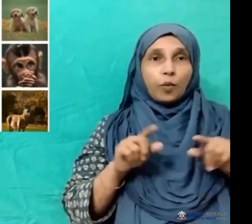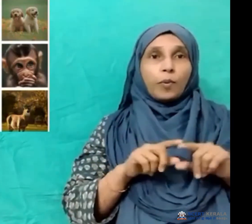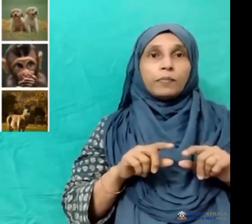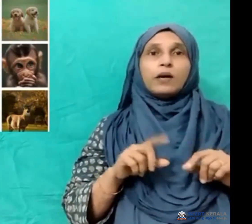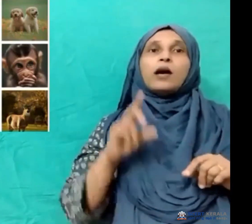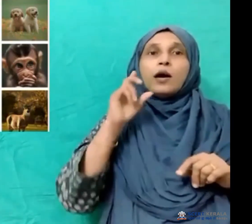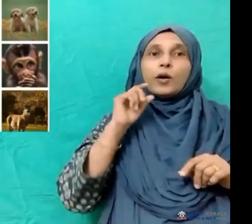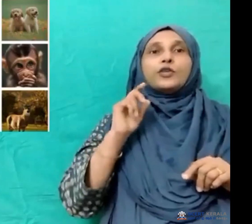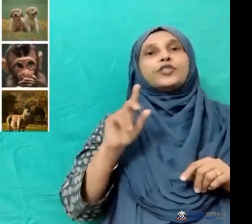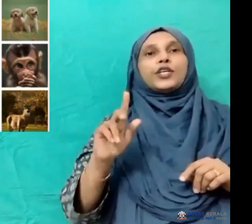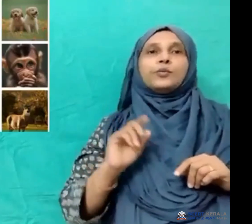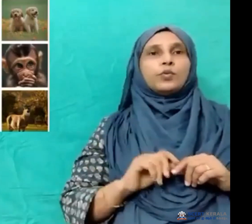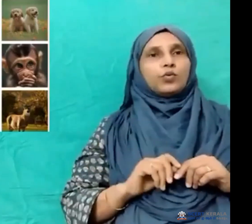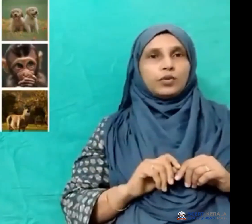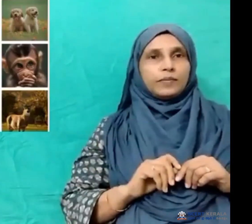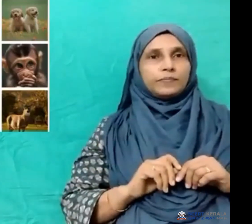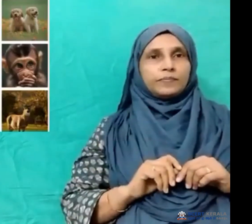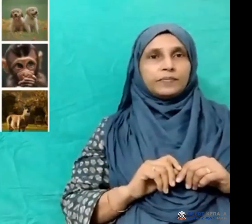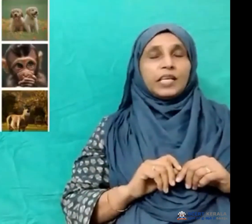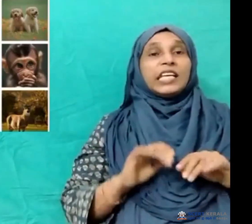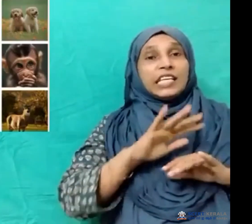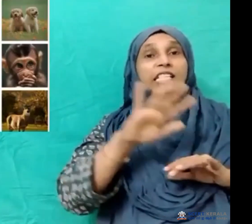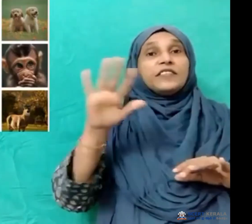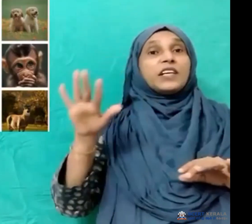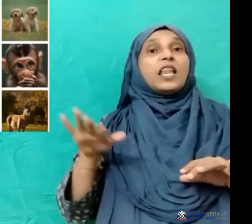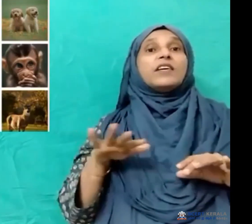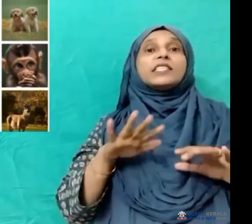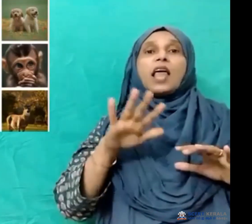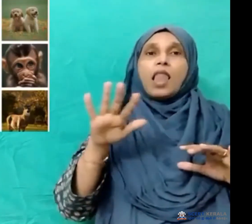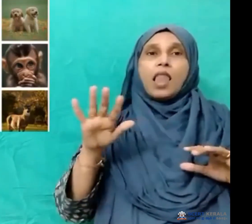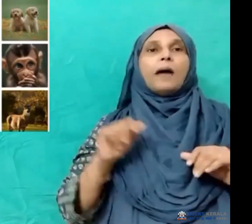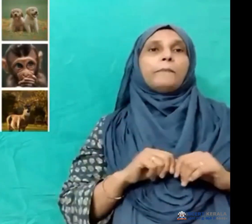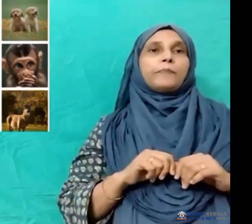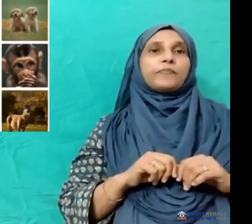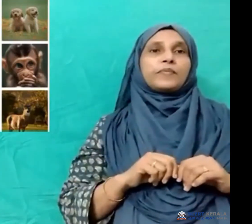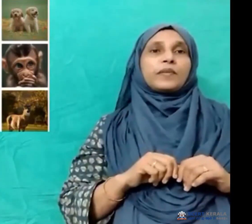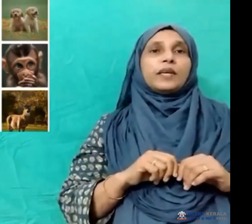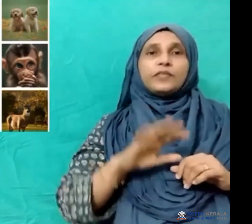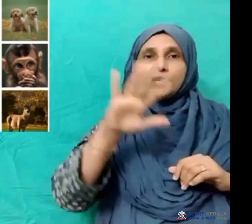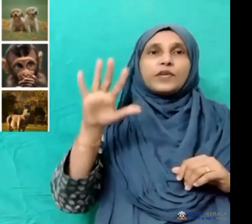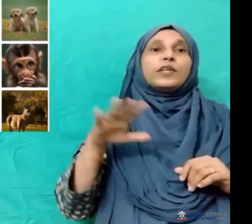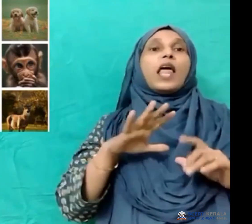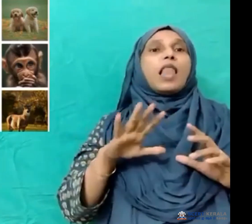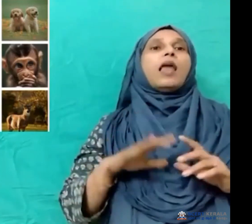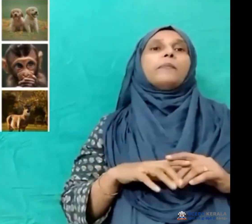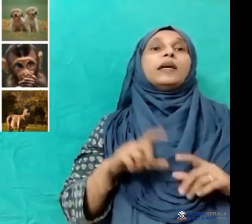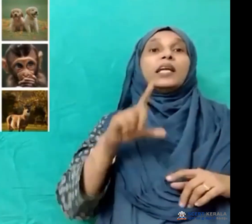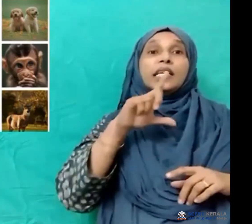ഒപ്പം മനുഷ്യനും. ഈ ജീവികളിൽ വെച്ച് എല്ലാം, ഈ ജീവികളുടെ എല്ലാം